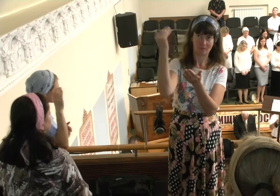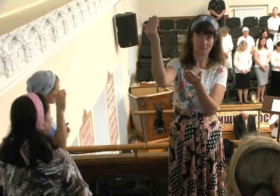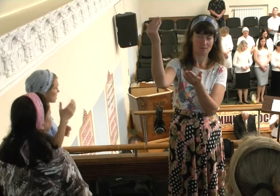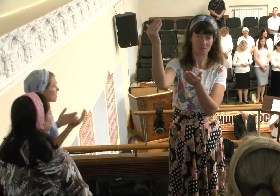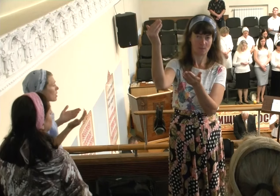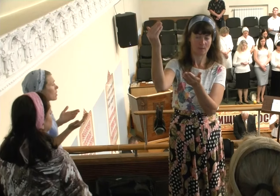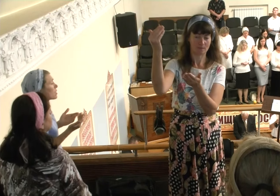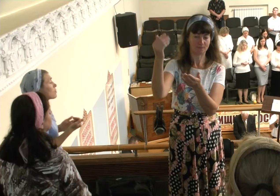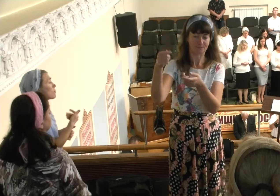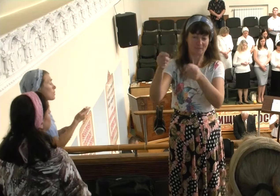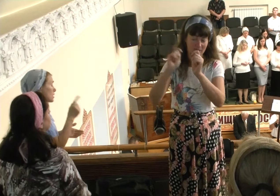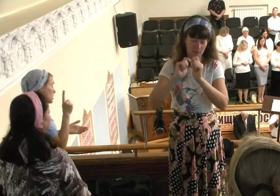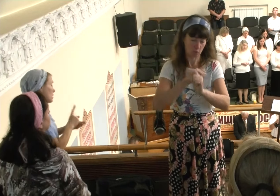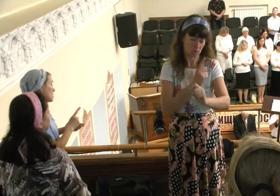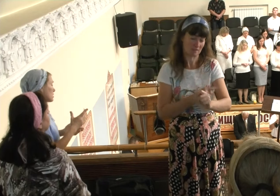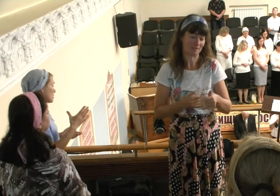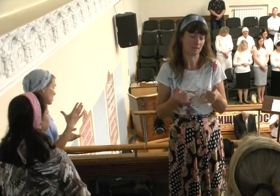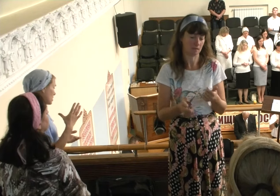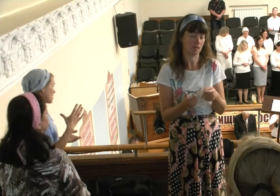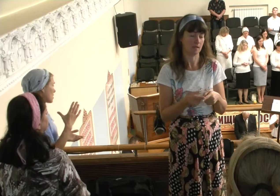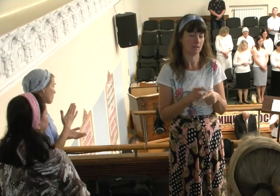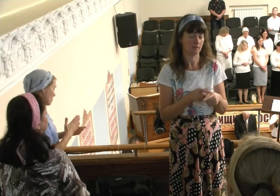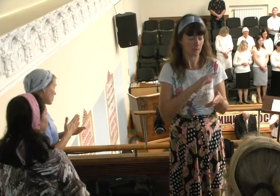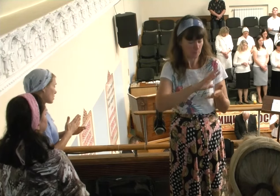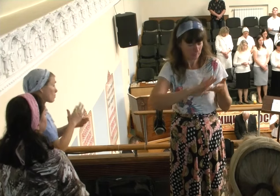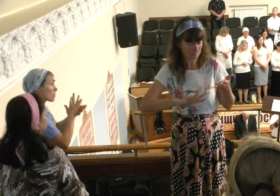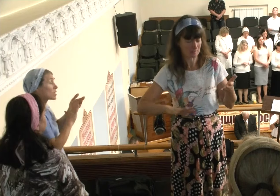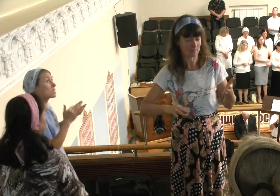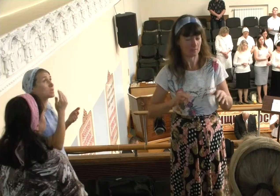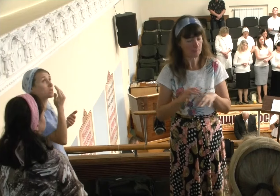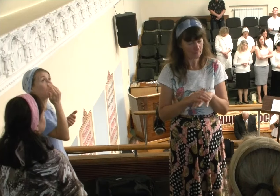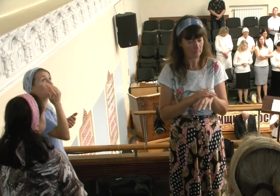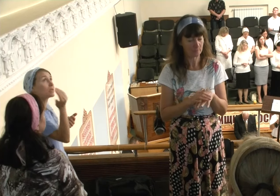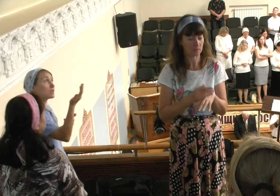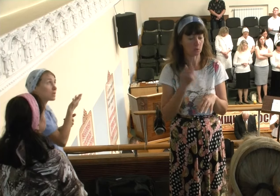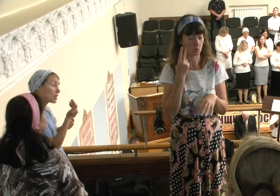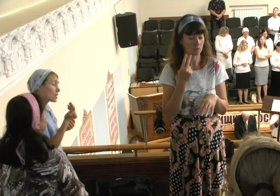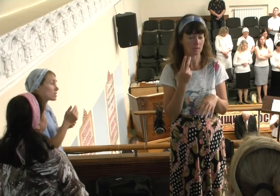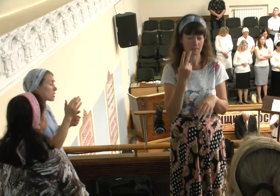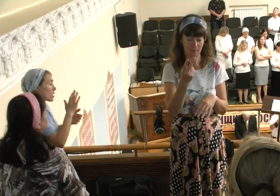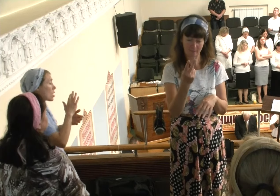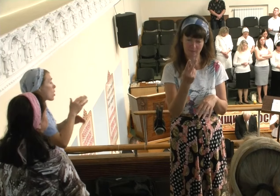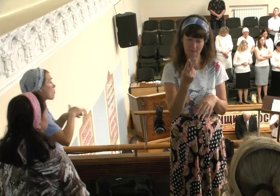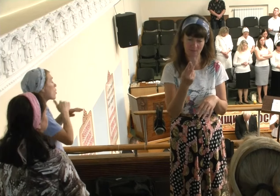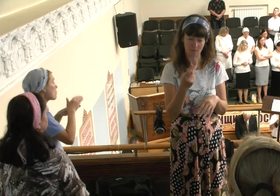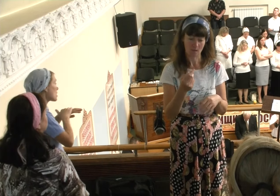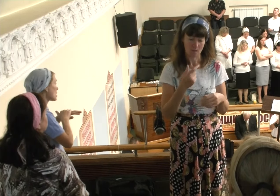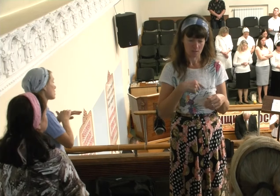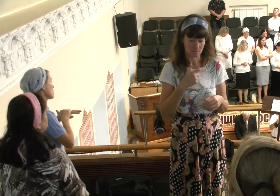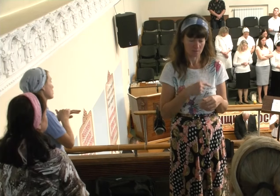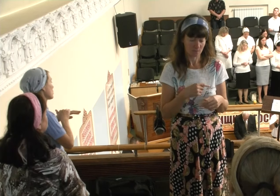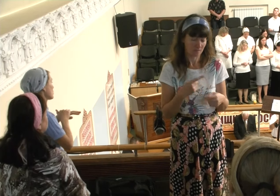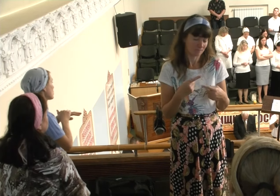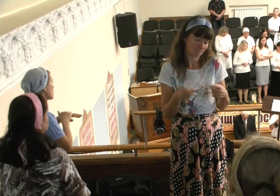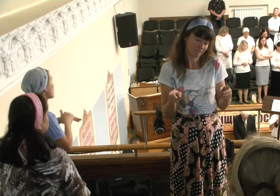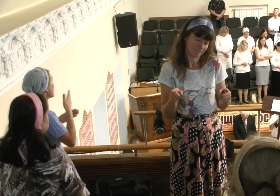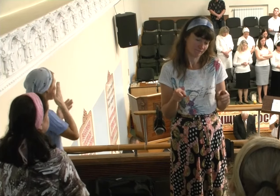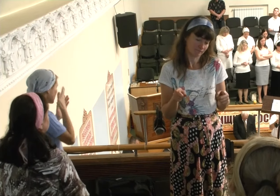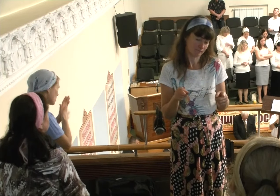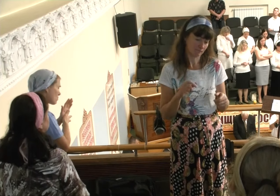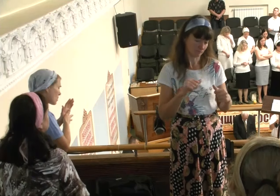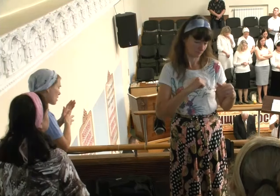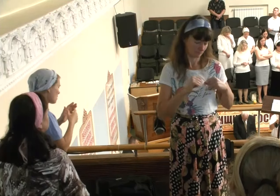Господь, даруй сил для этого. Прости и помилуй, когда мы видим себя не таковыми, когда мы сознаем